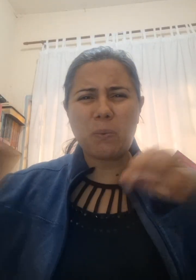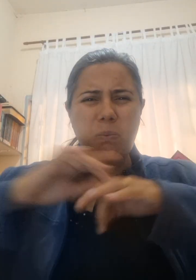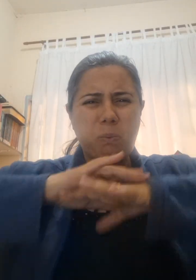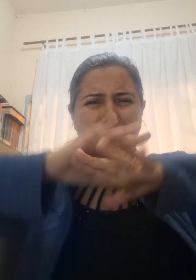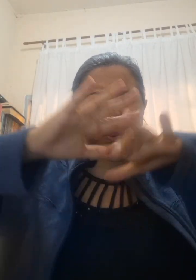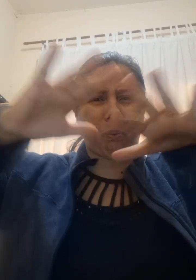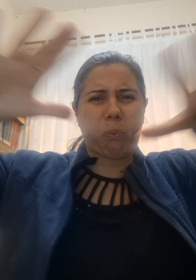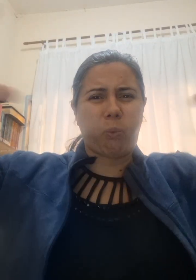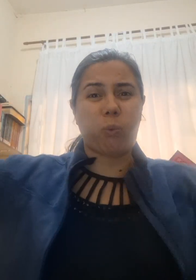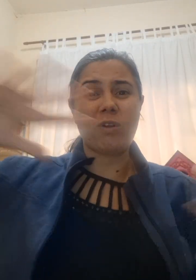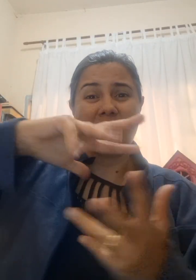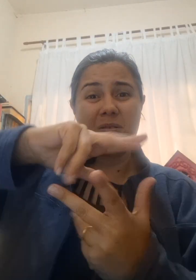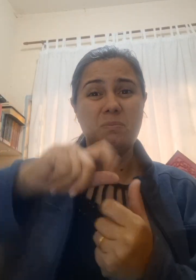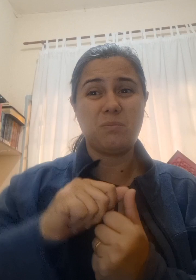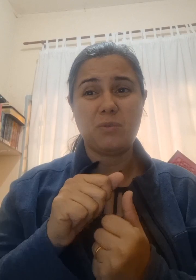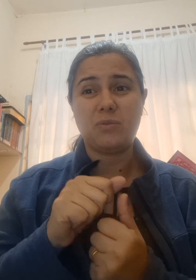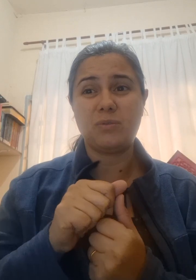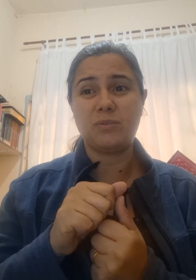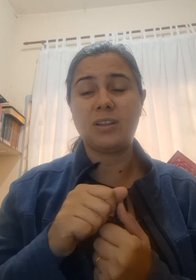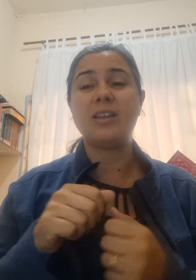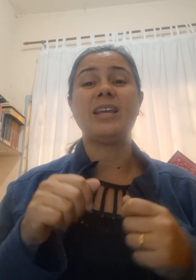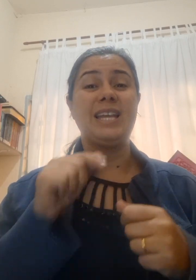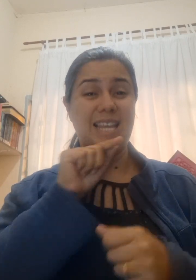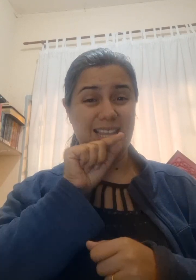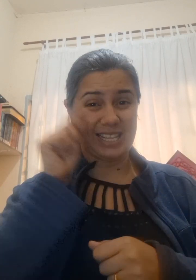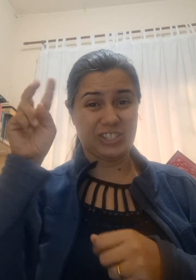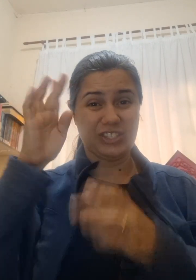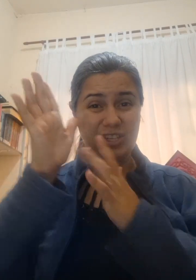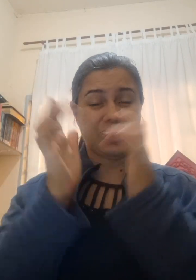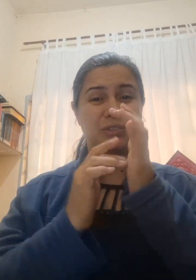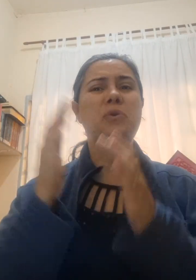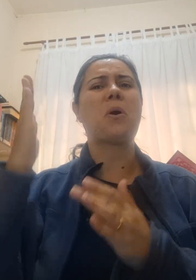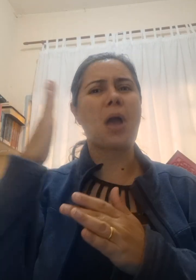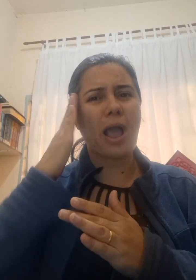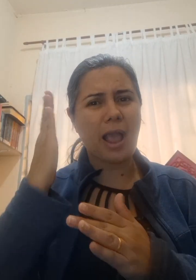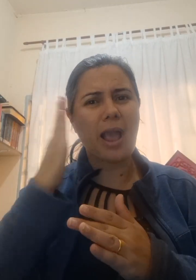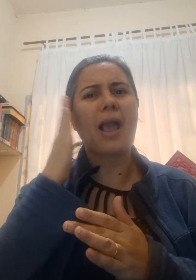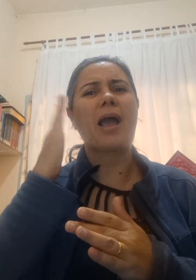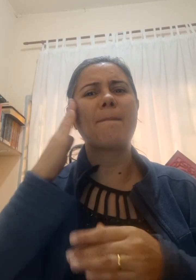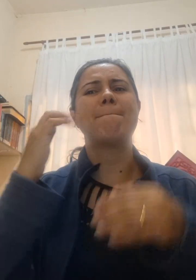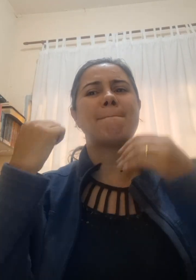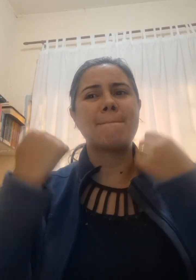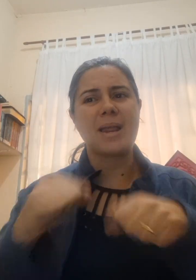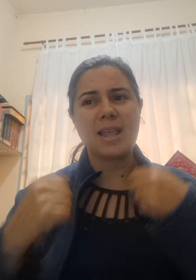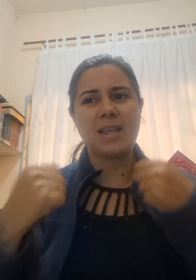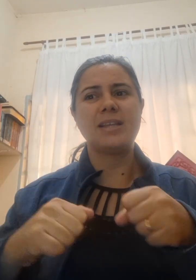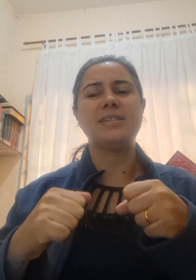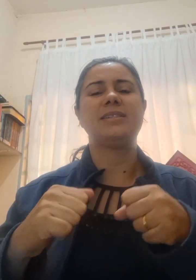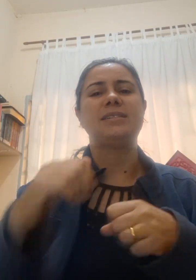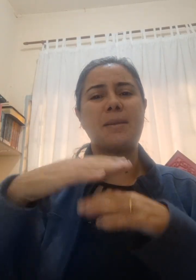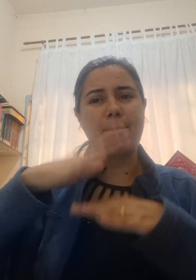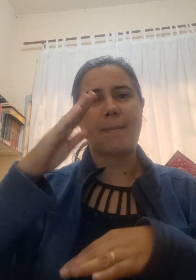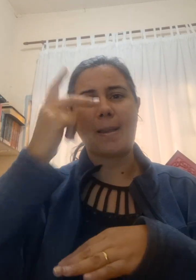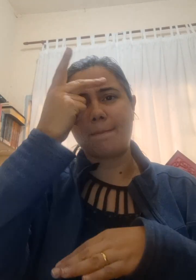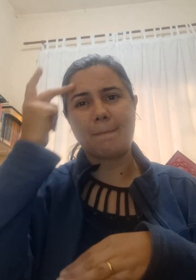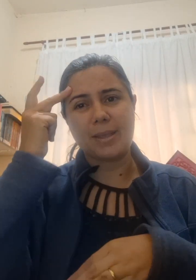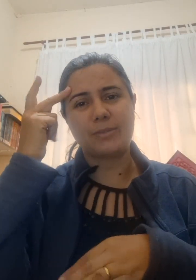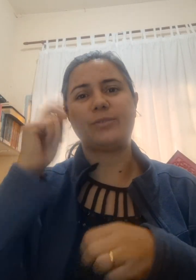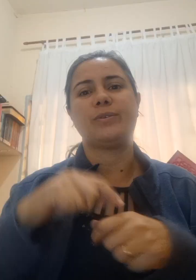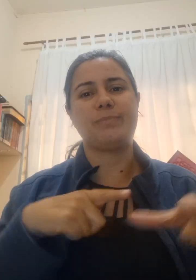tem muitas pessoas no mundo E Ele conhece, sabe que precisa de mais pessoas